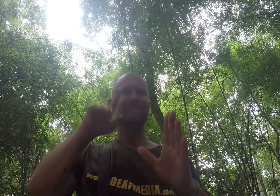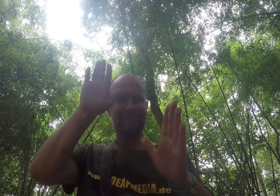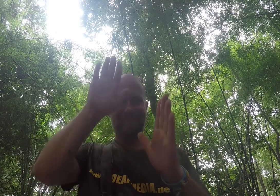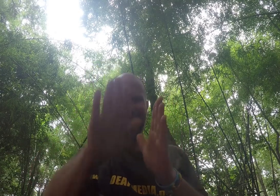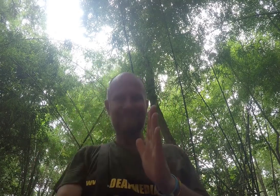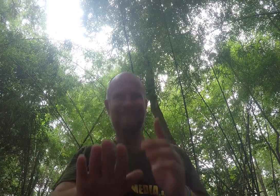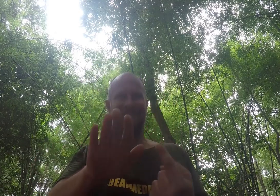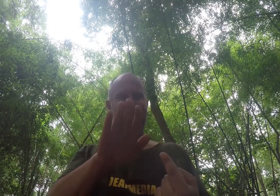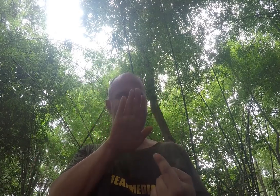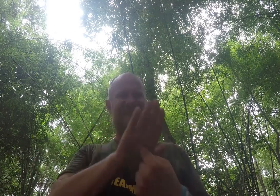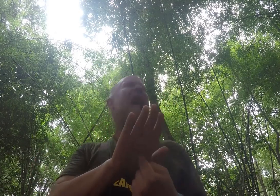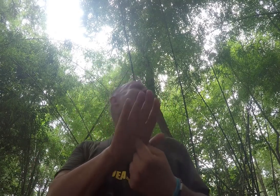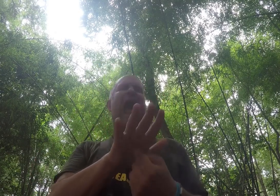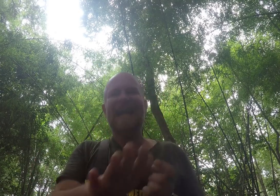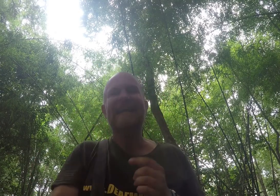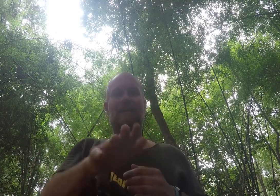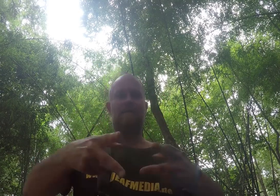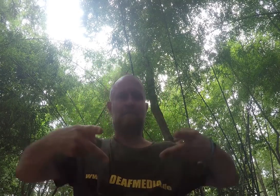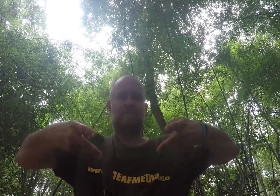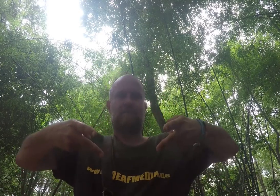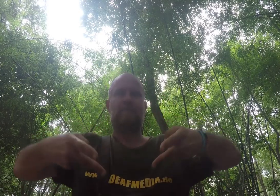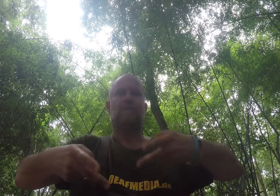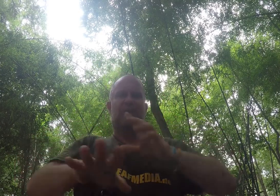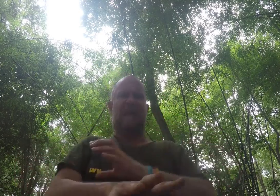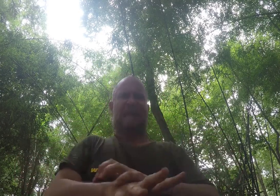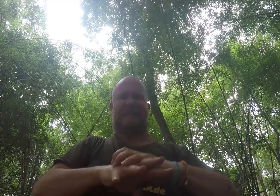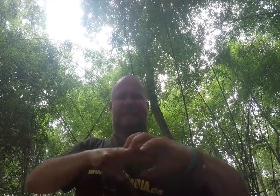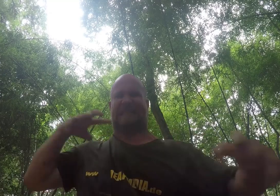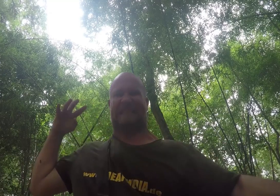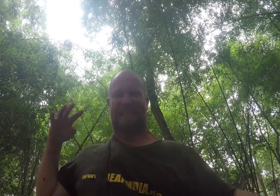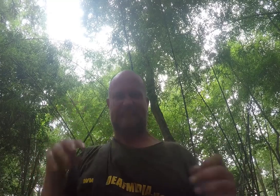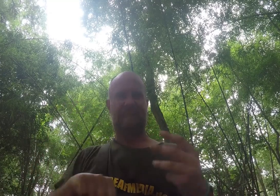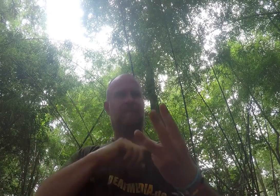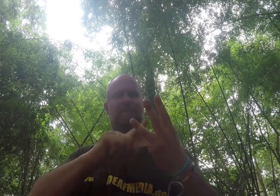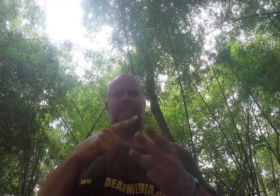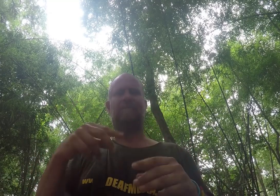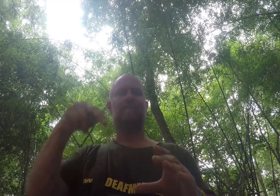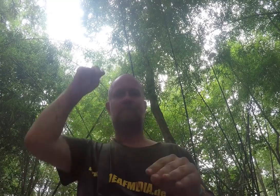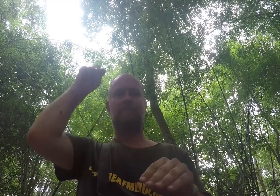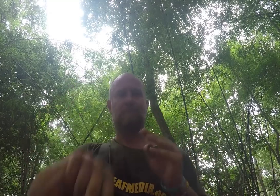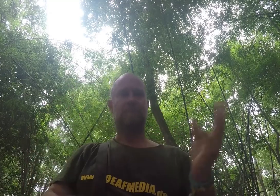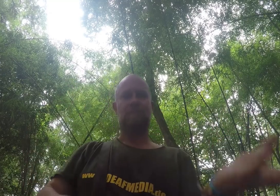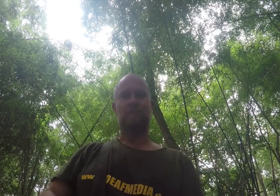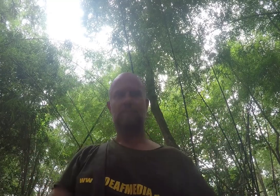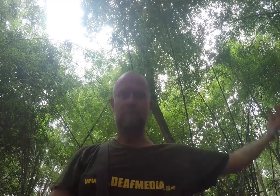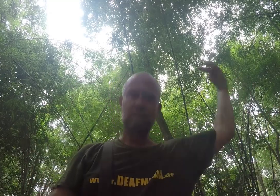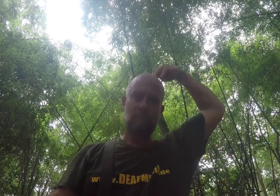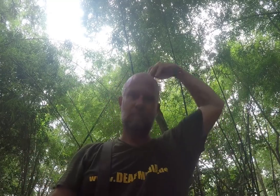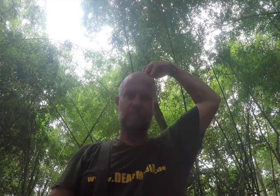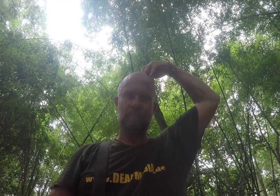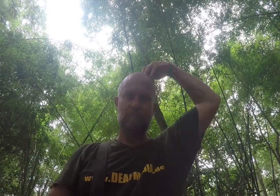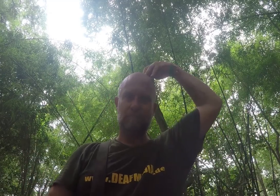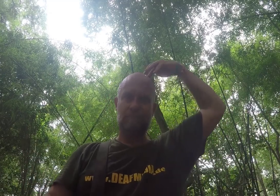Oder dein Fuß wurde in der Mitte aufgespießt und beim Rausziehen zerschnitten. Oder eine Drehfalle, die dir den Kopf